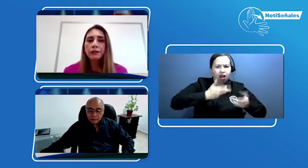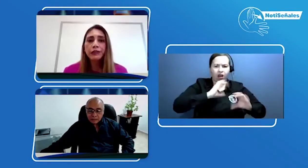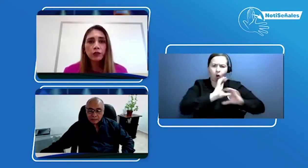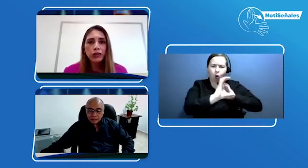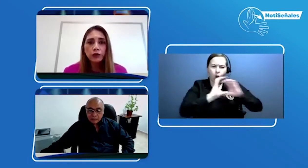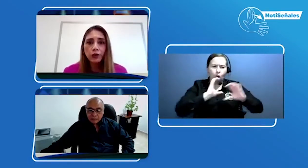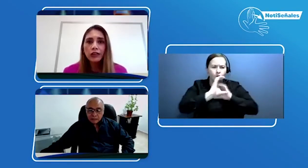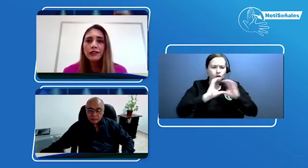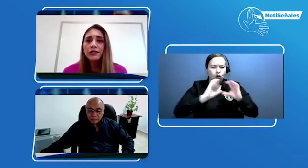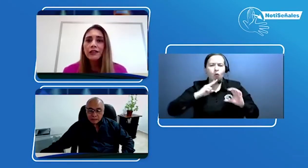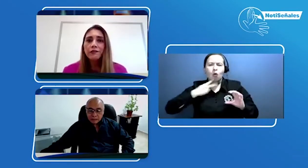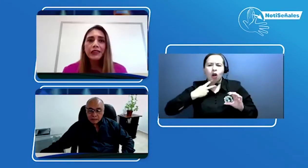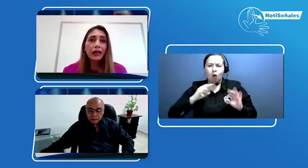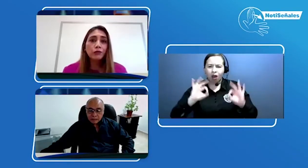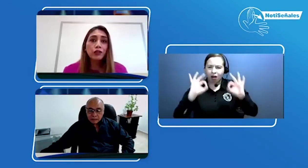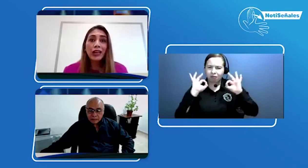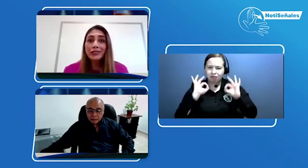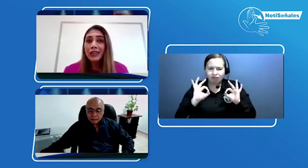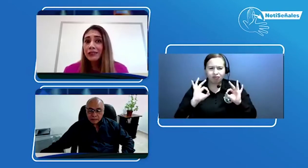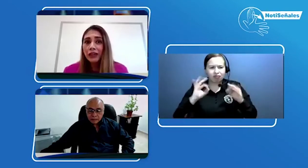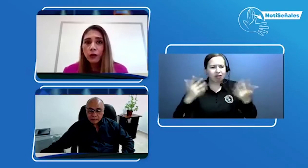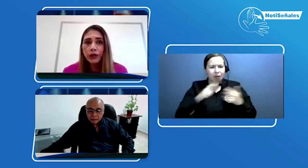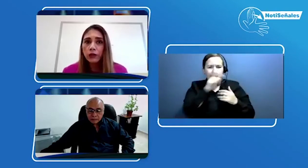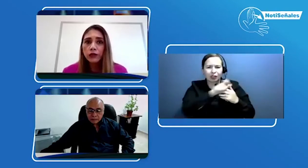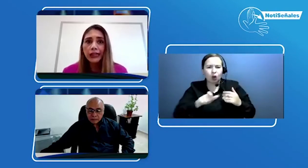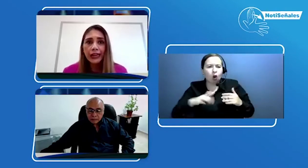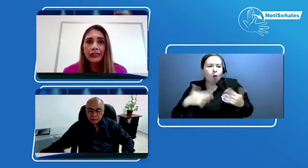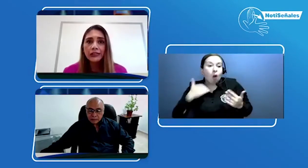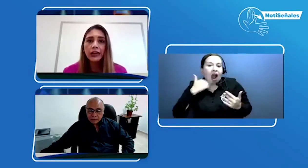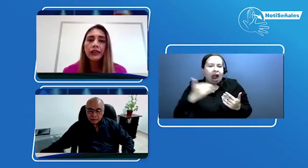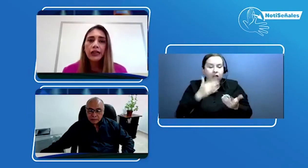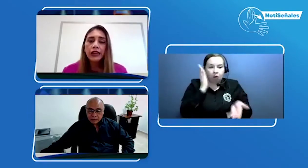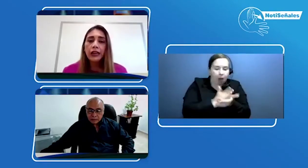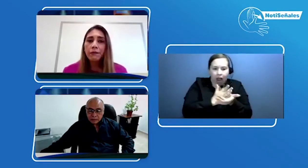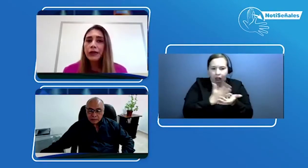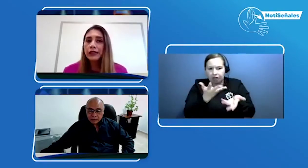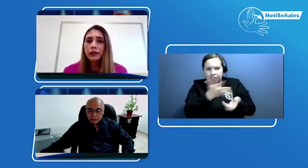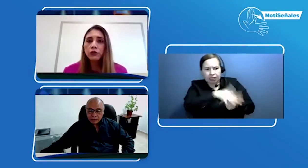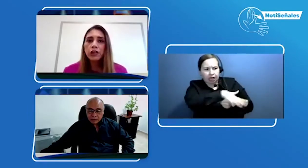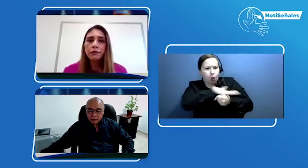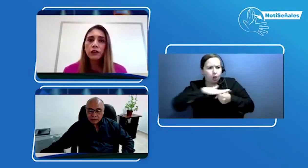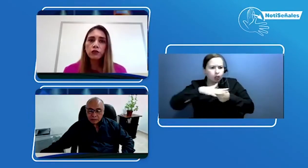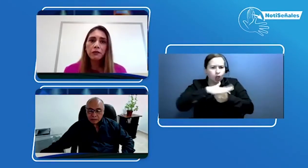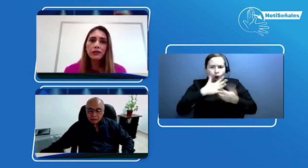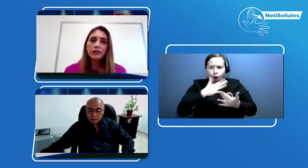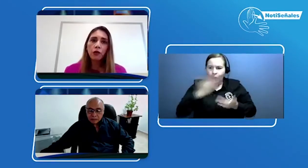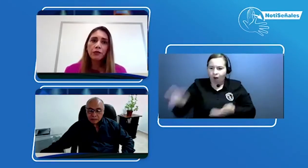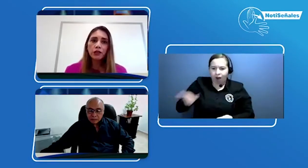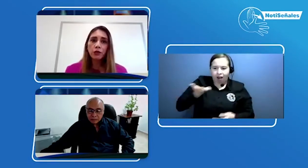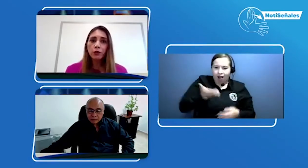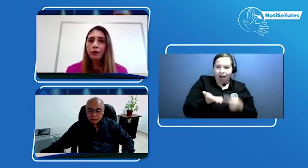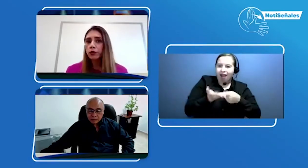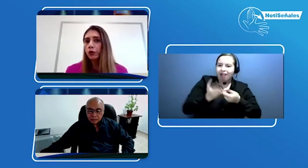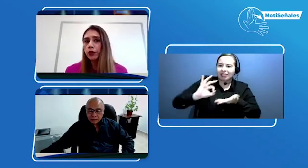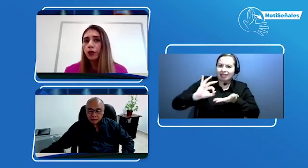personas sordas. Digamos, qué hacer ante alguna contingencia. El aplicativo Servir no solamente se ha convertido en un método de